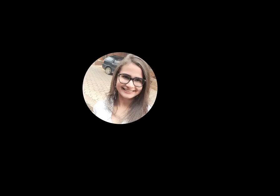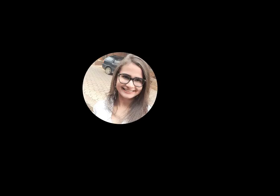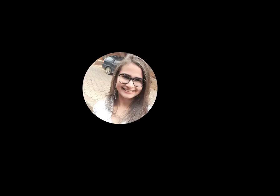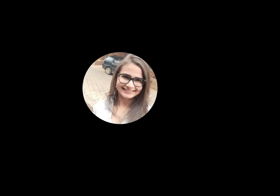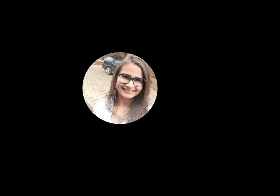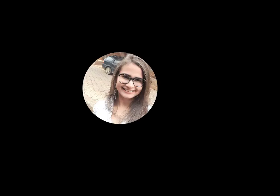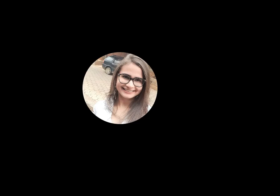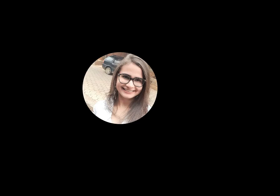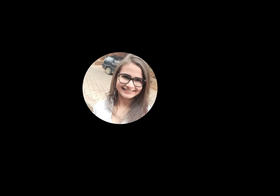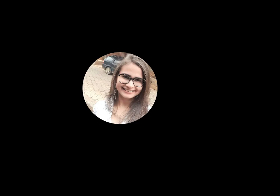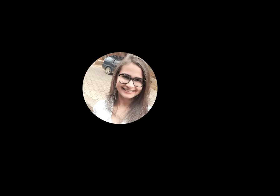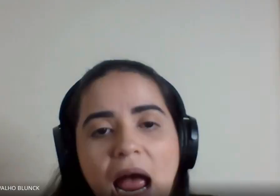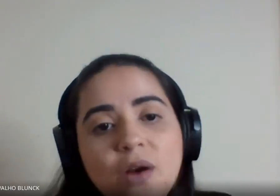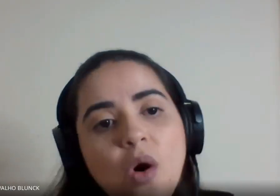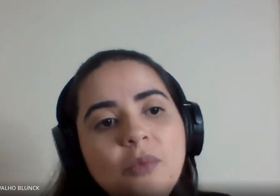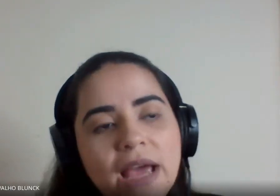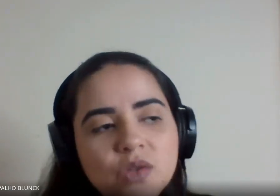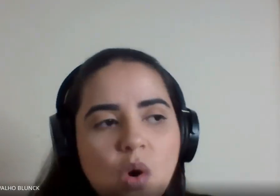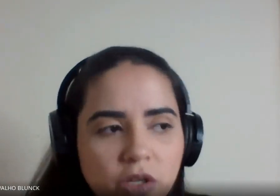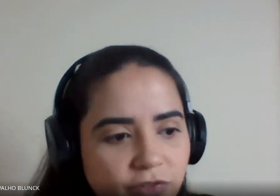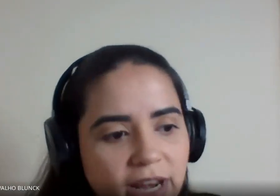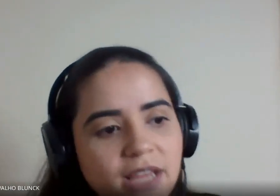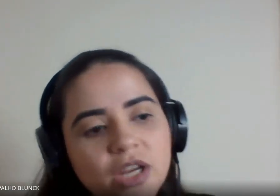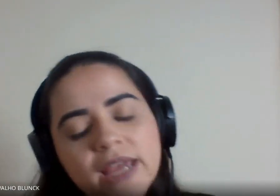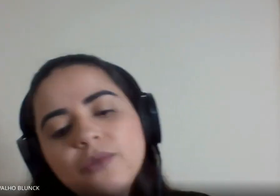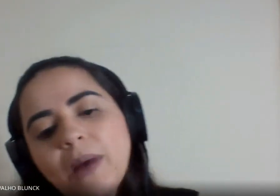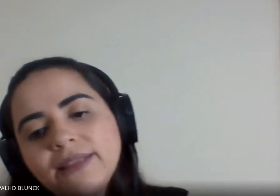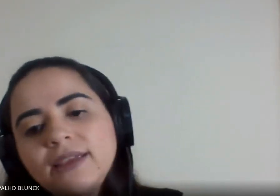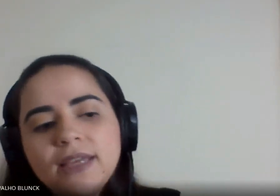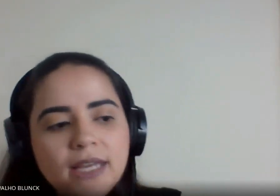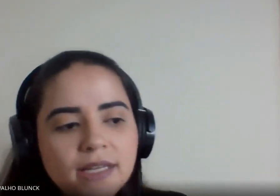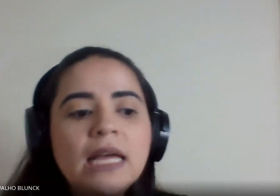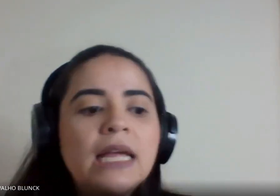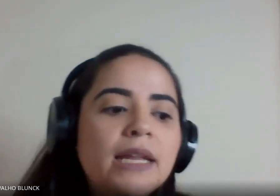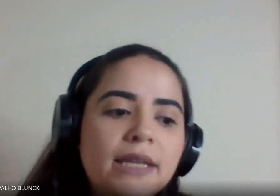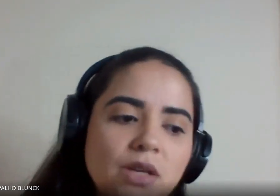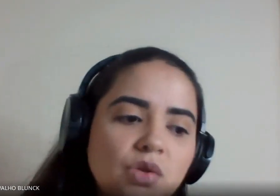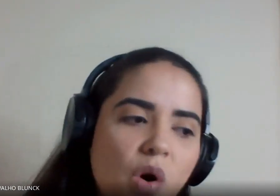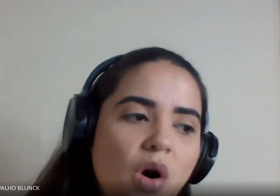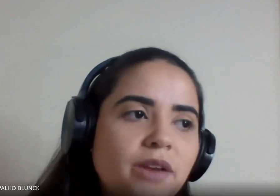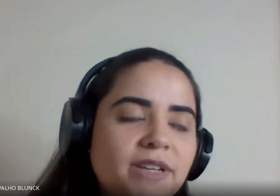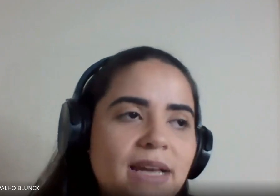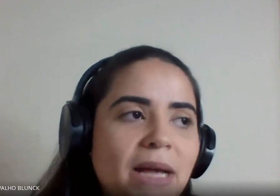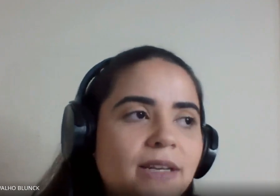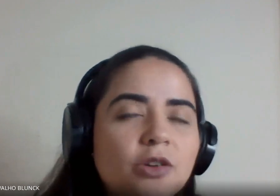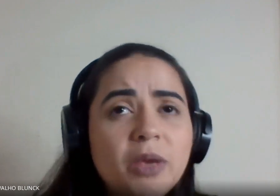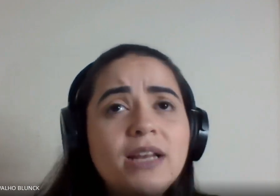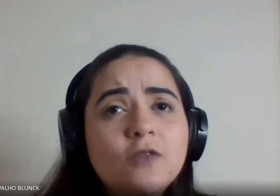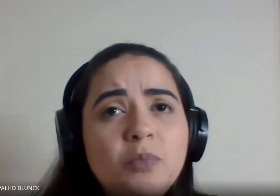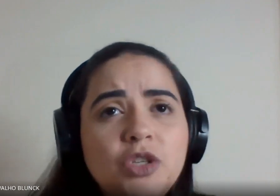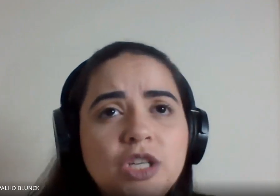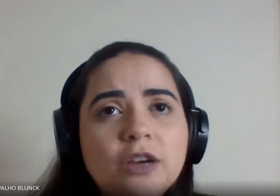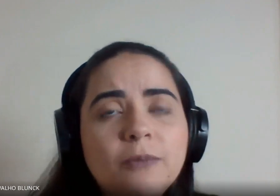Entendi. Entendeu? Aí, como é escola diferente, aí o pai tem que ir na escola fazer a matrícula,